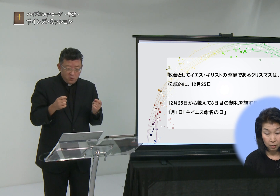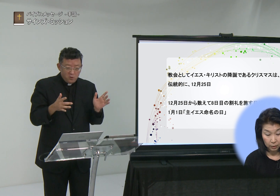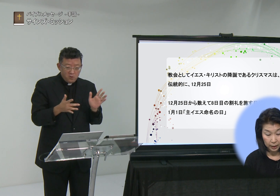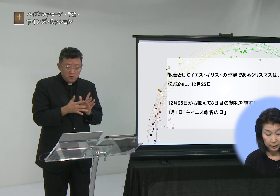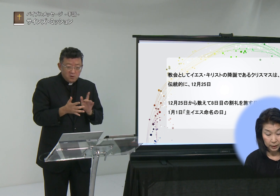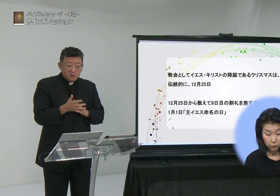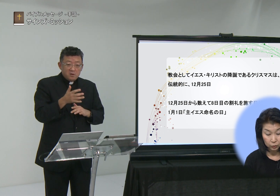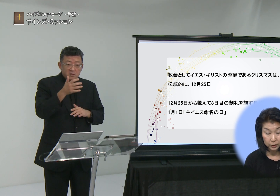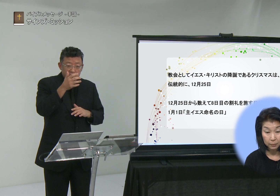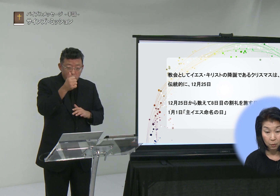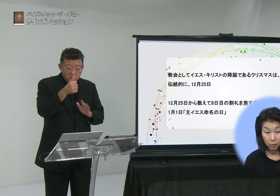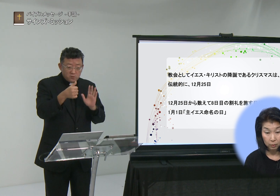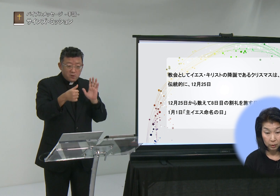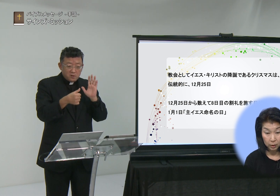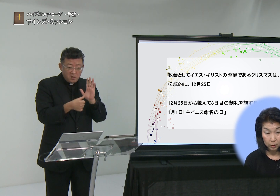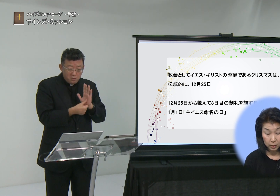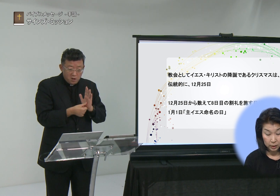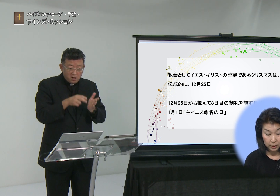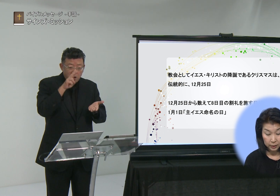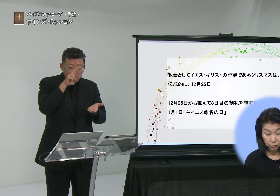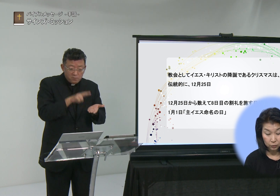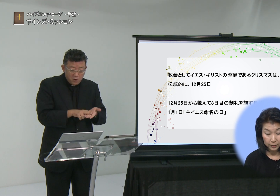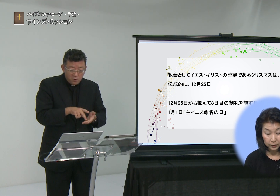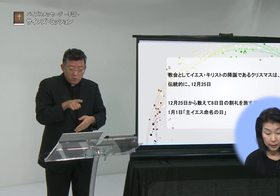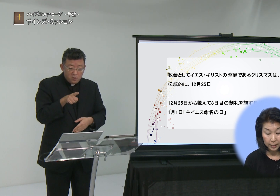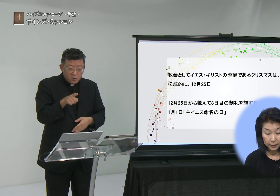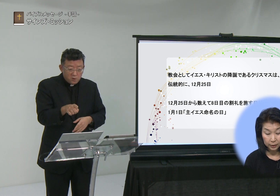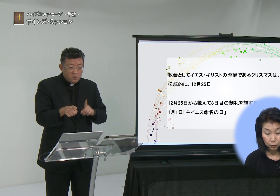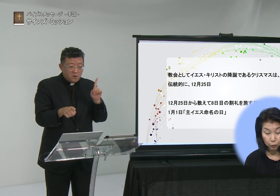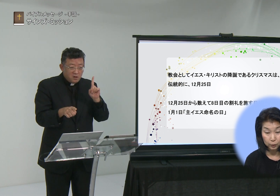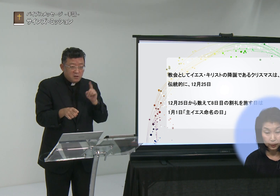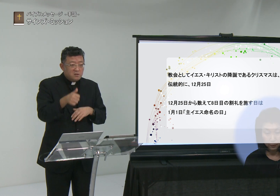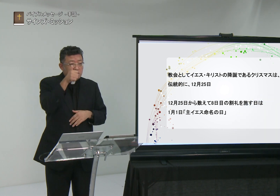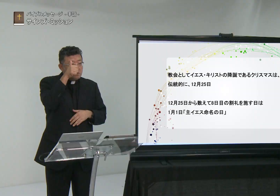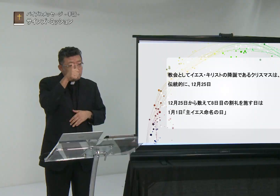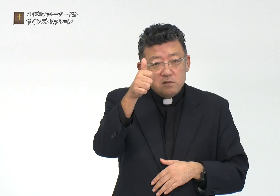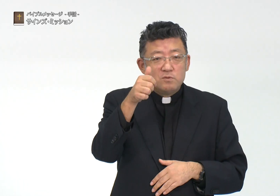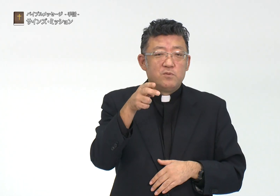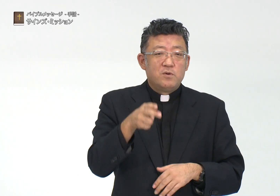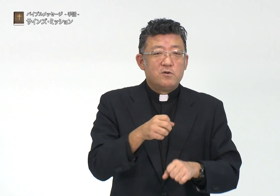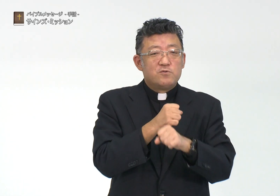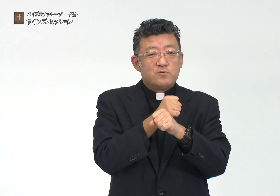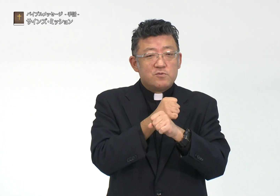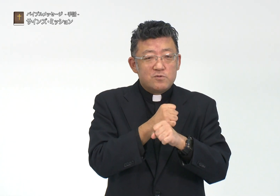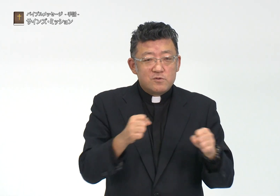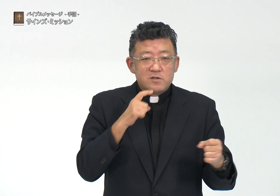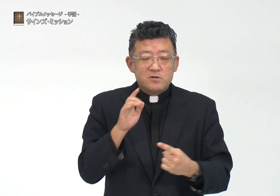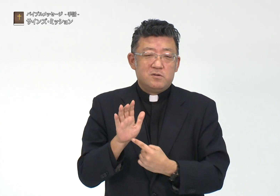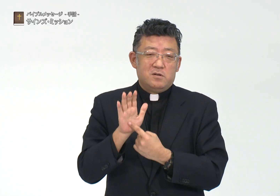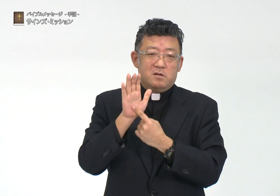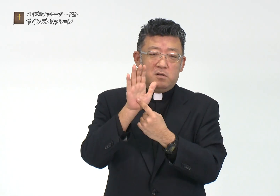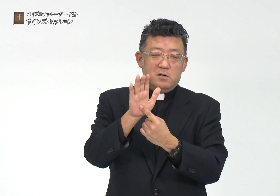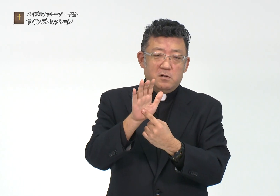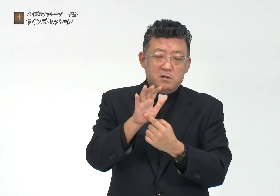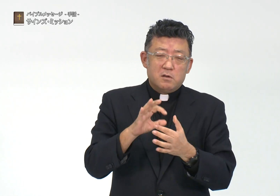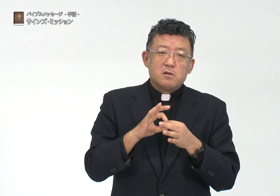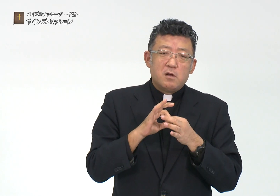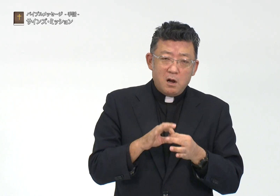私たちとしてもイエスとた付けられたその意味は主は救いを表していることを